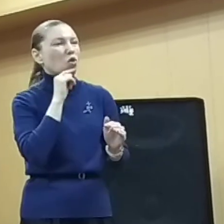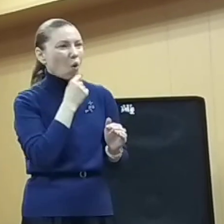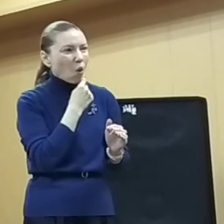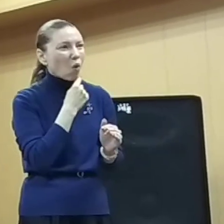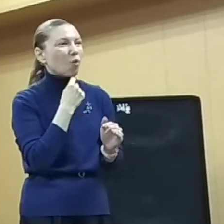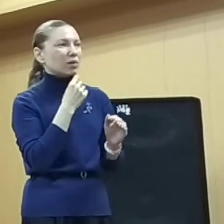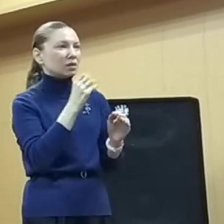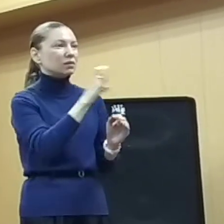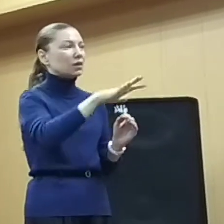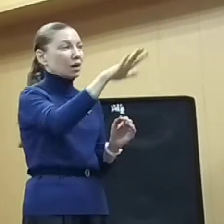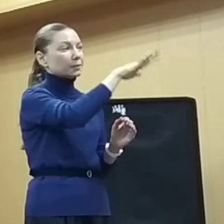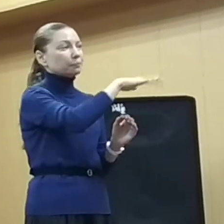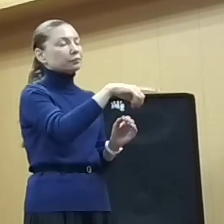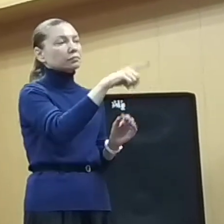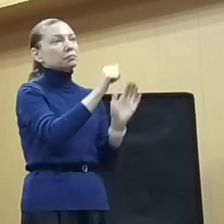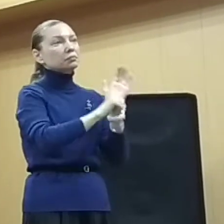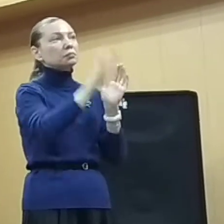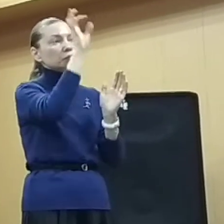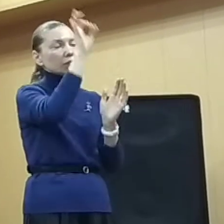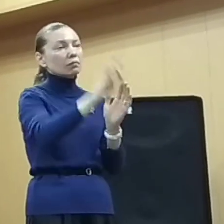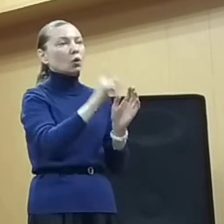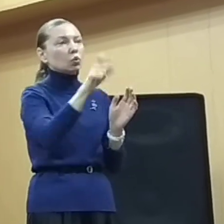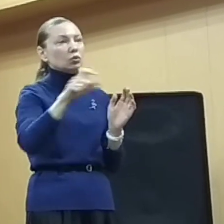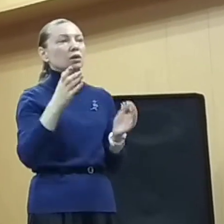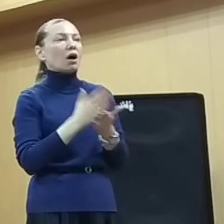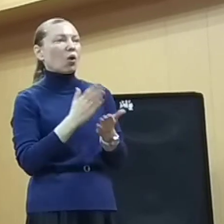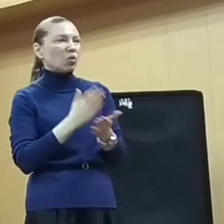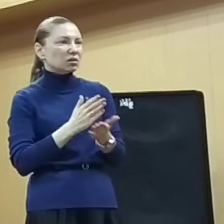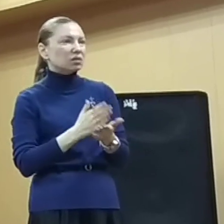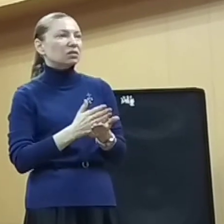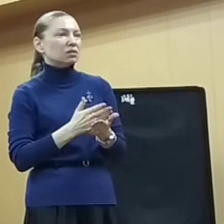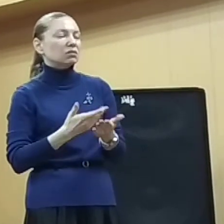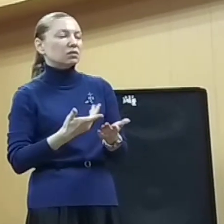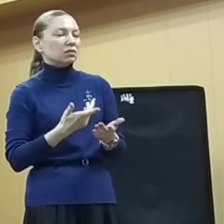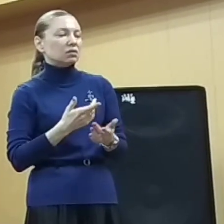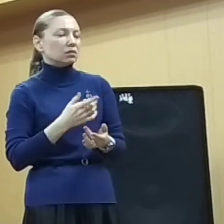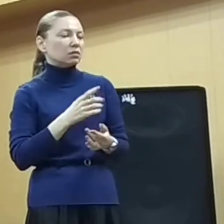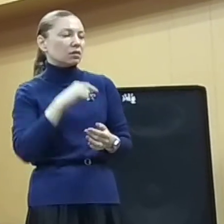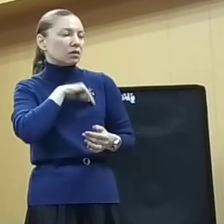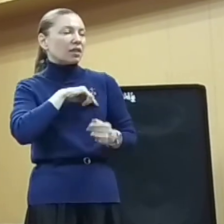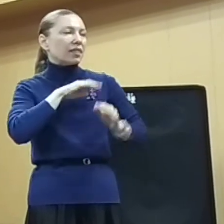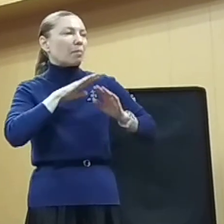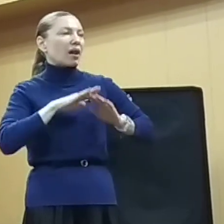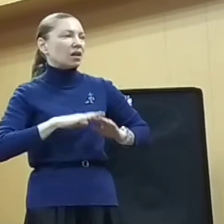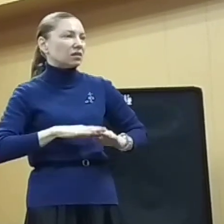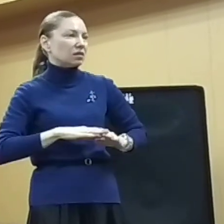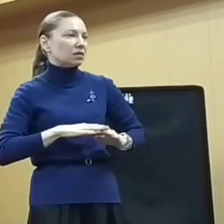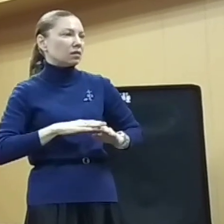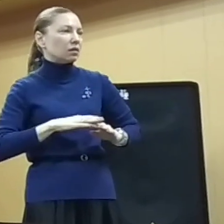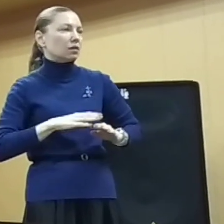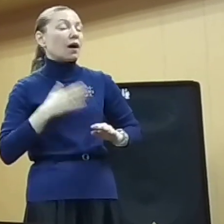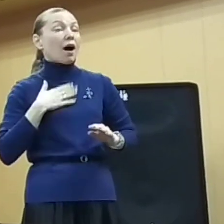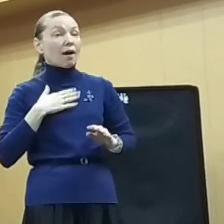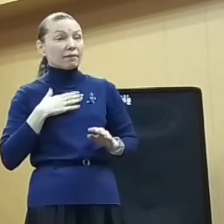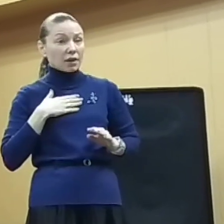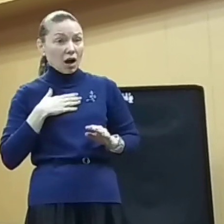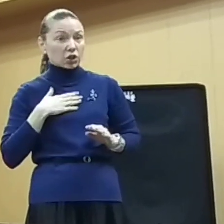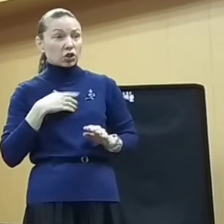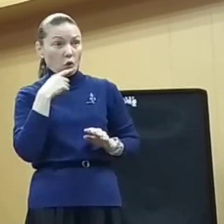60% по подсчетам находится в депрессивном состоянии. И в нашей